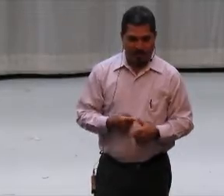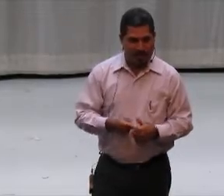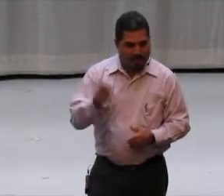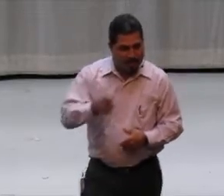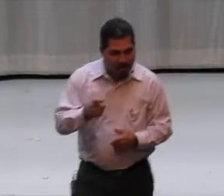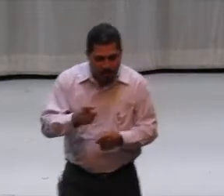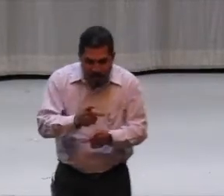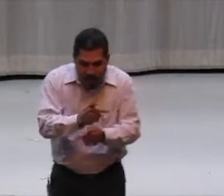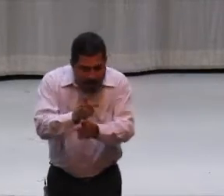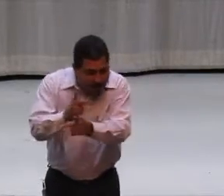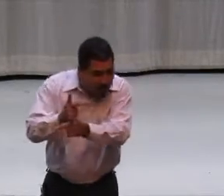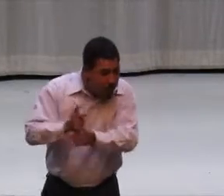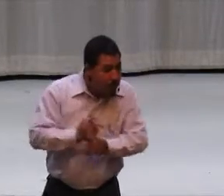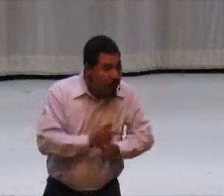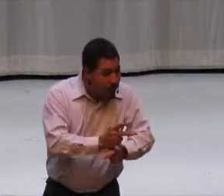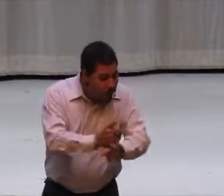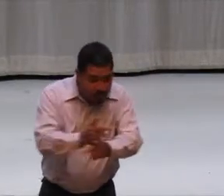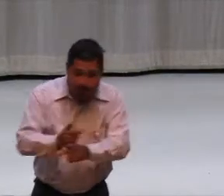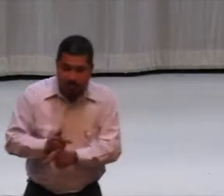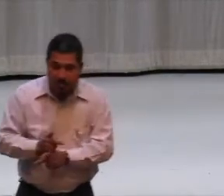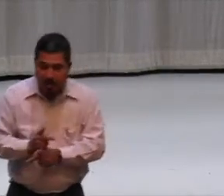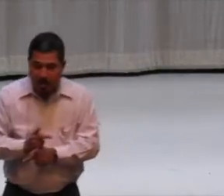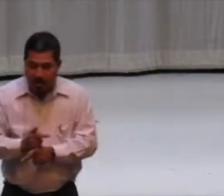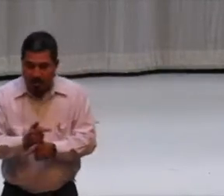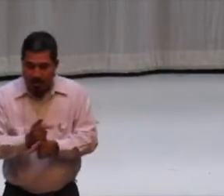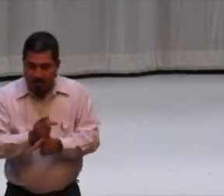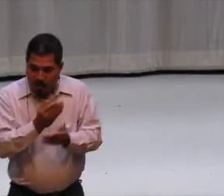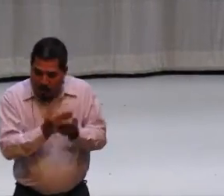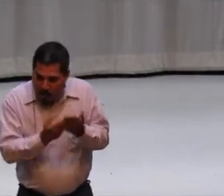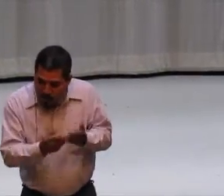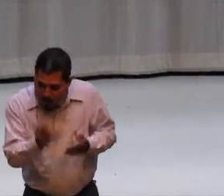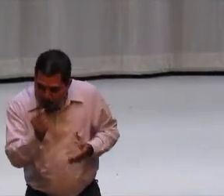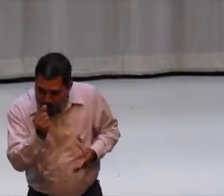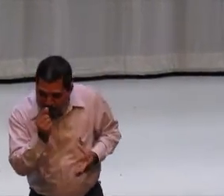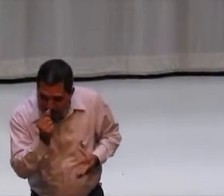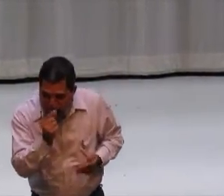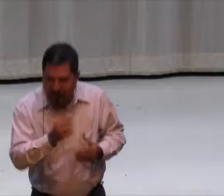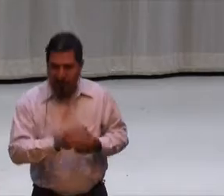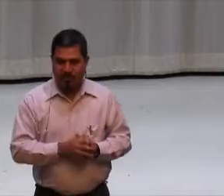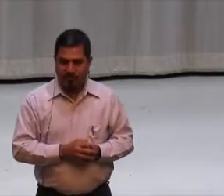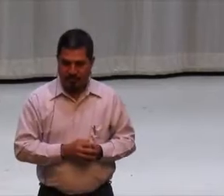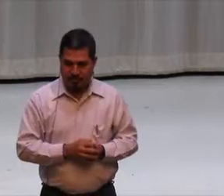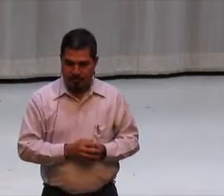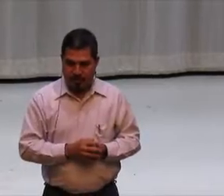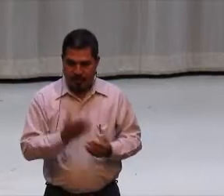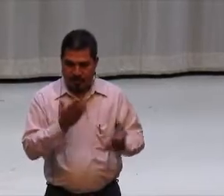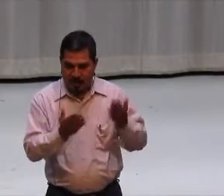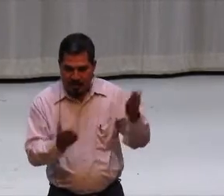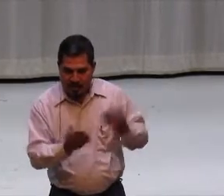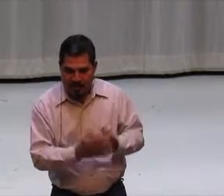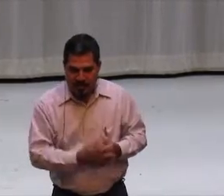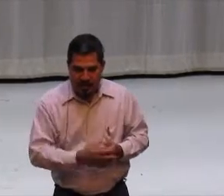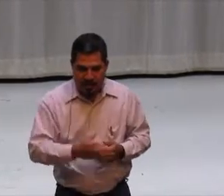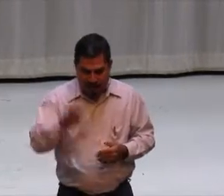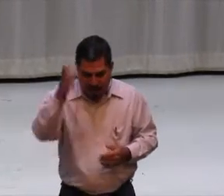Entonces necesitamos estar cuidadosos con las cosas pequeñitas. Tal vez